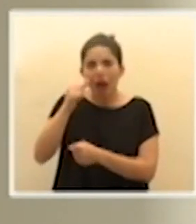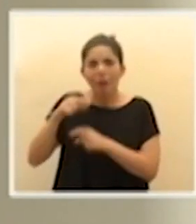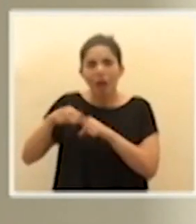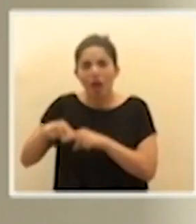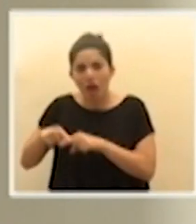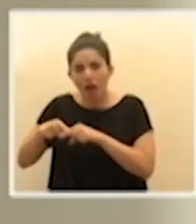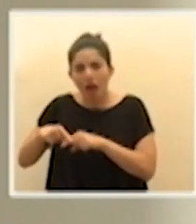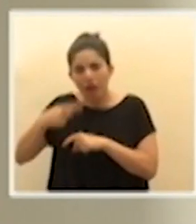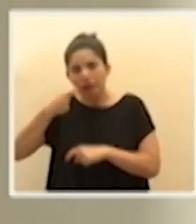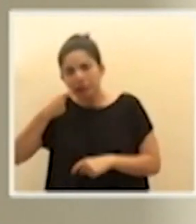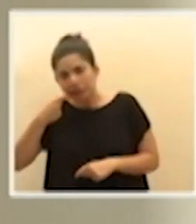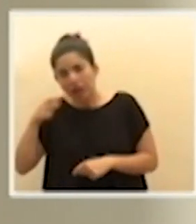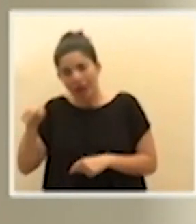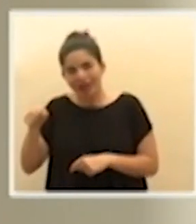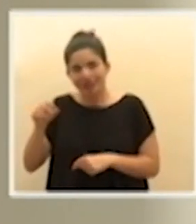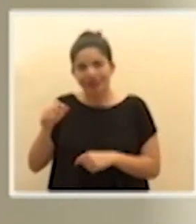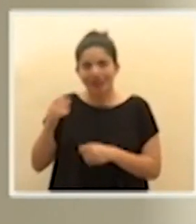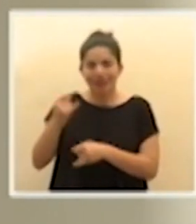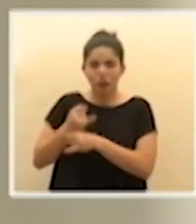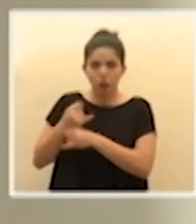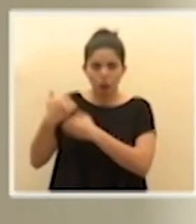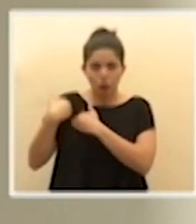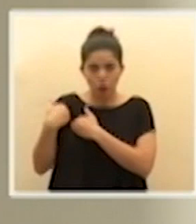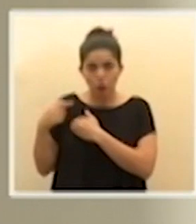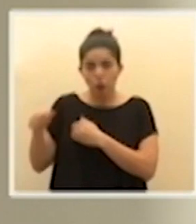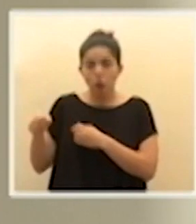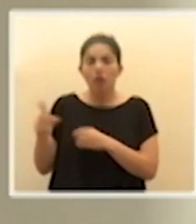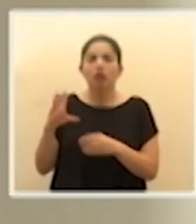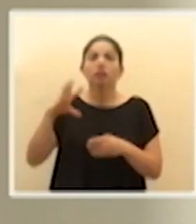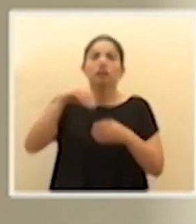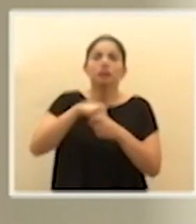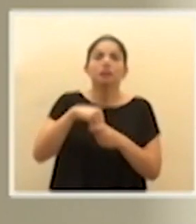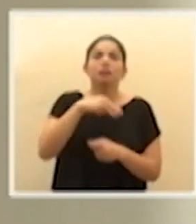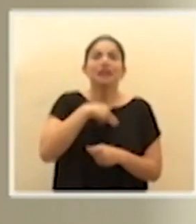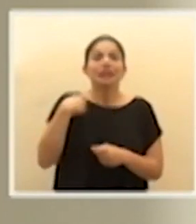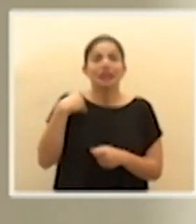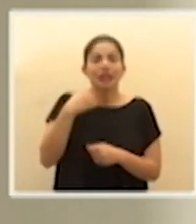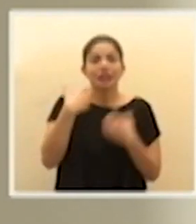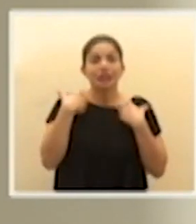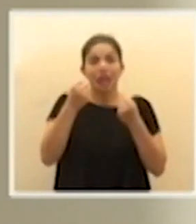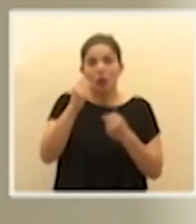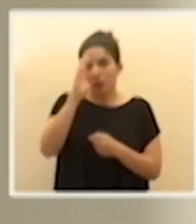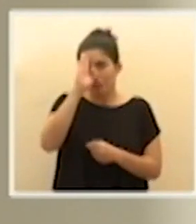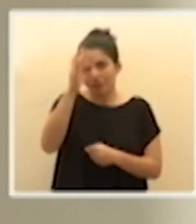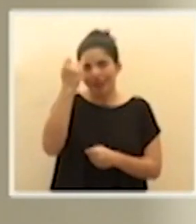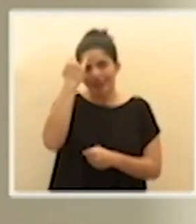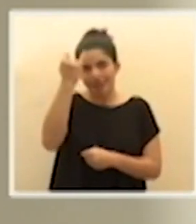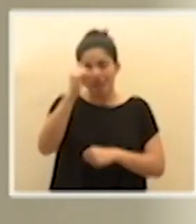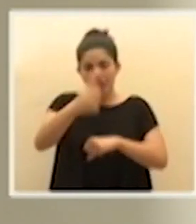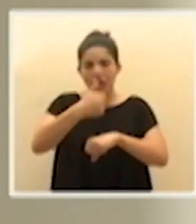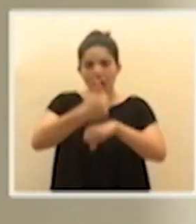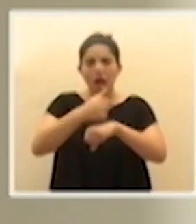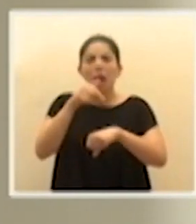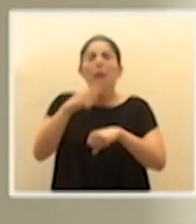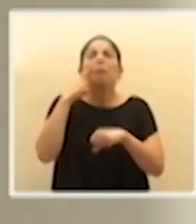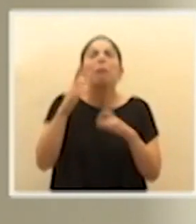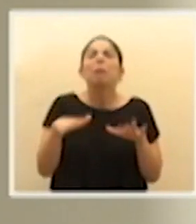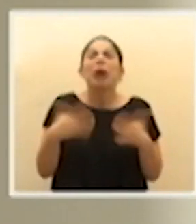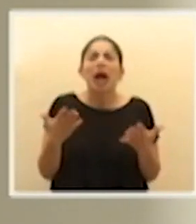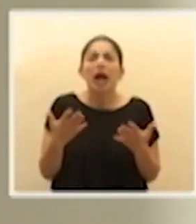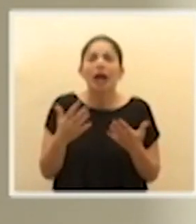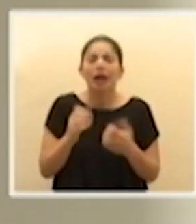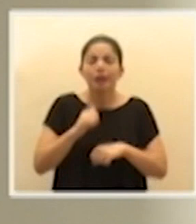que participó en una iniciativa del Ministerio de Salud creada para generar